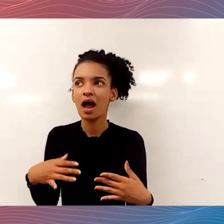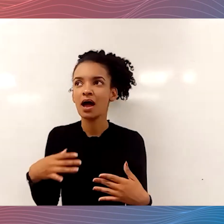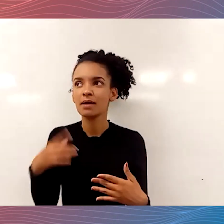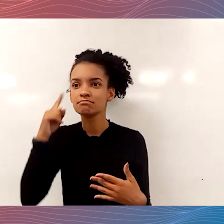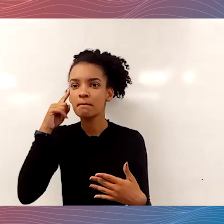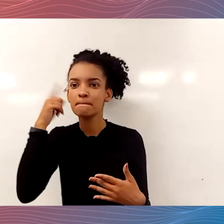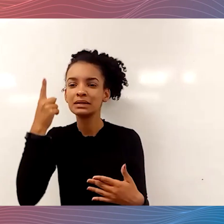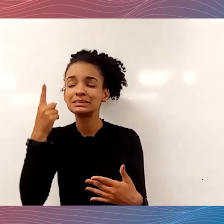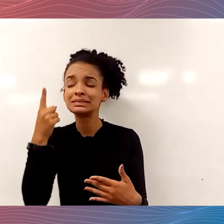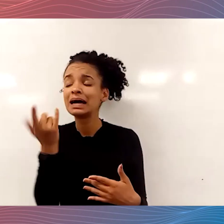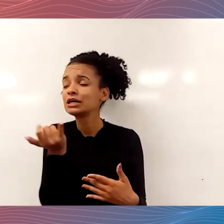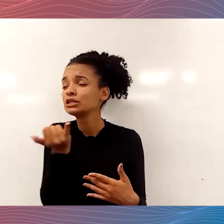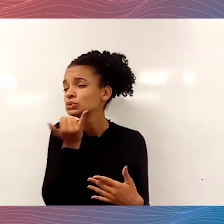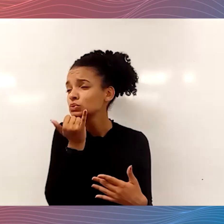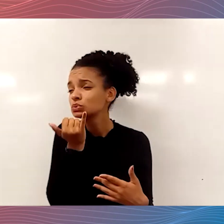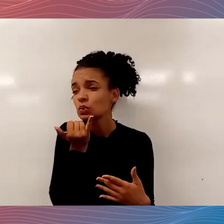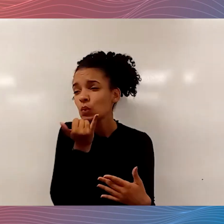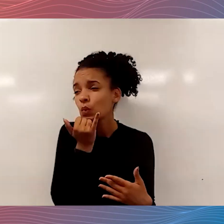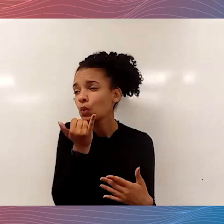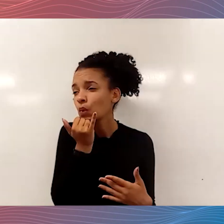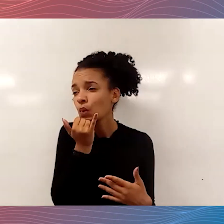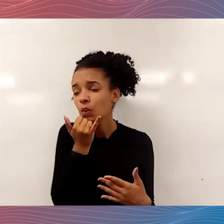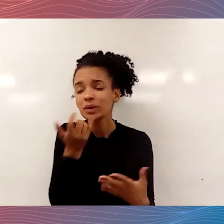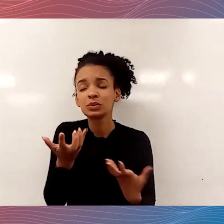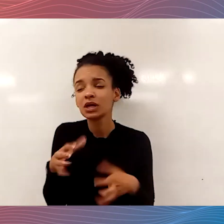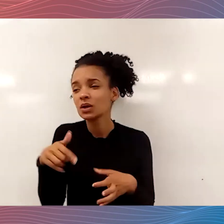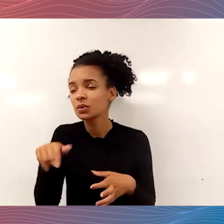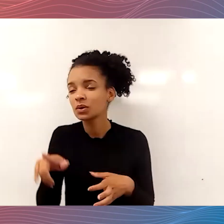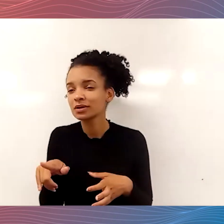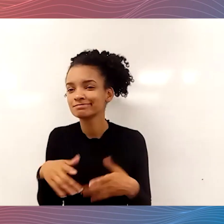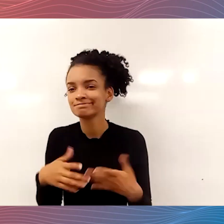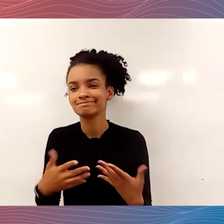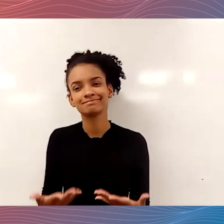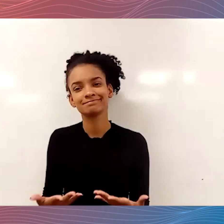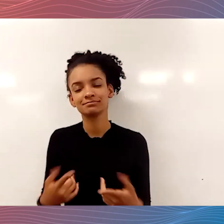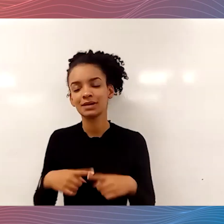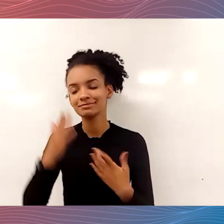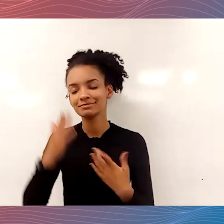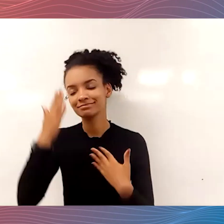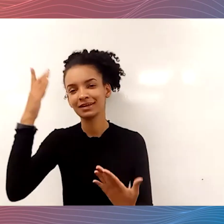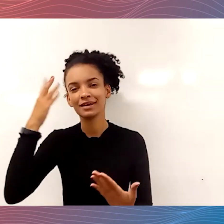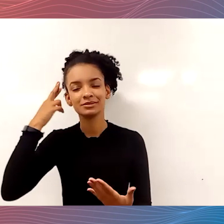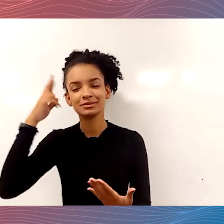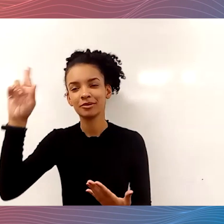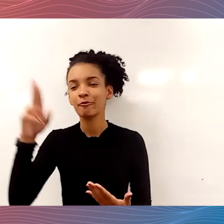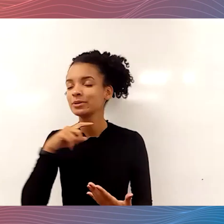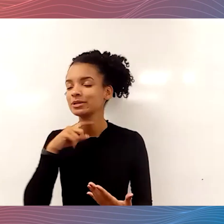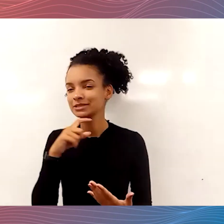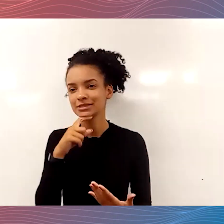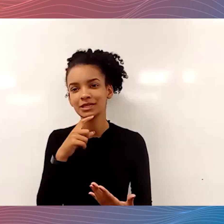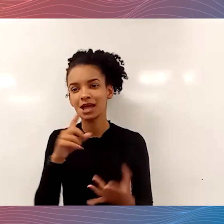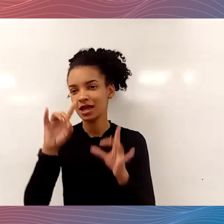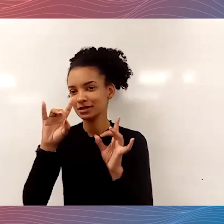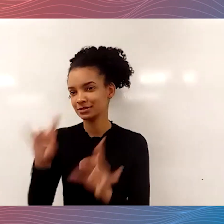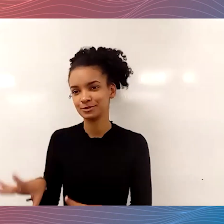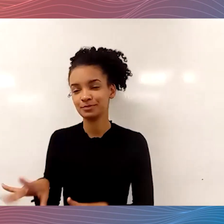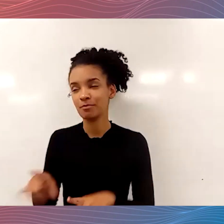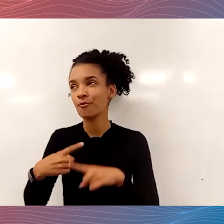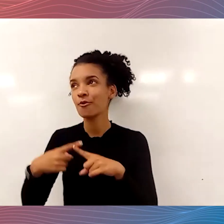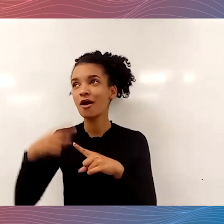ir. Mas graças ao Senhor ninguém desistiu, né? O Senhor encorajou a